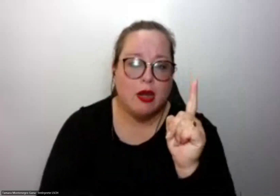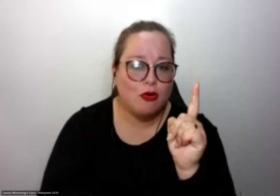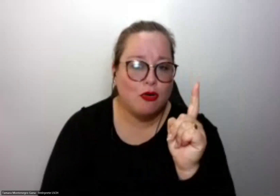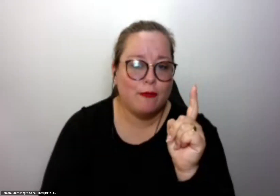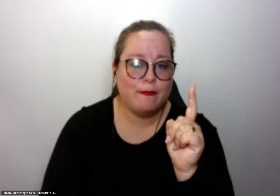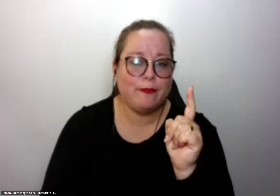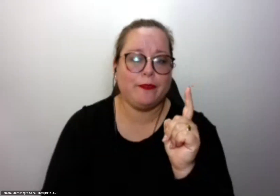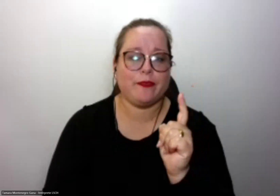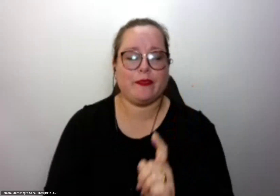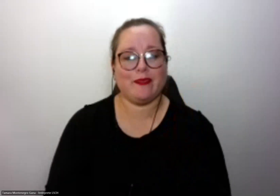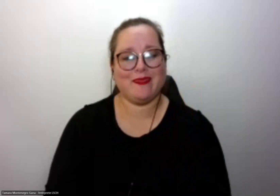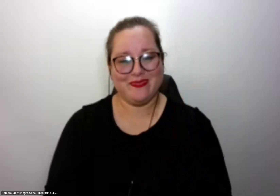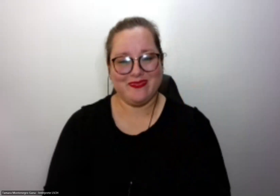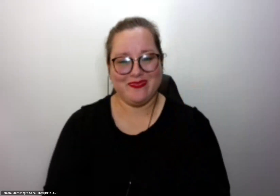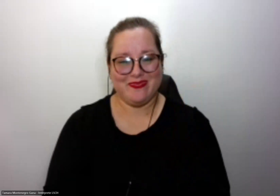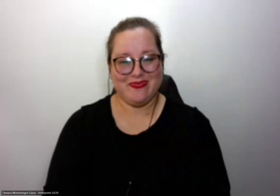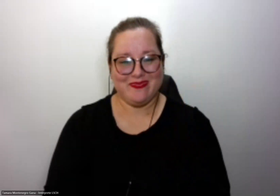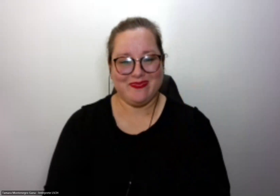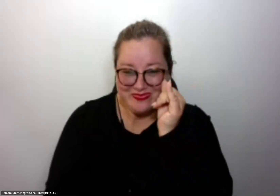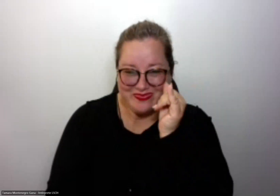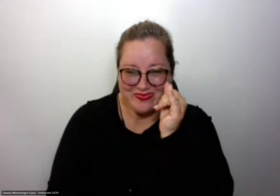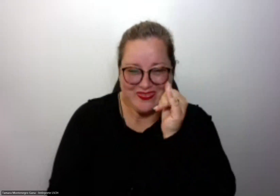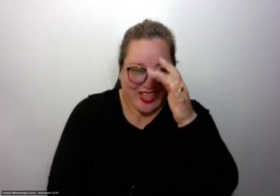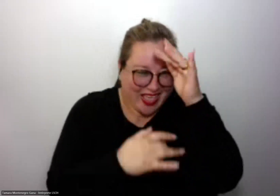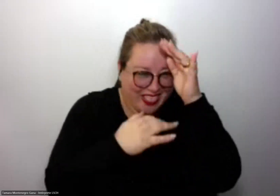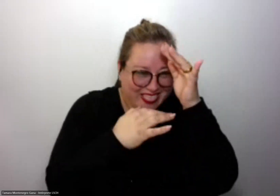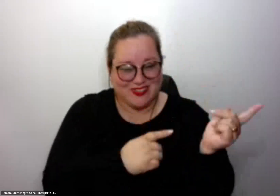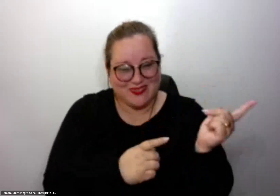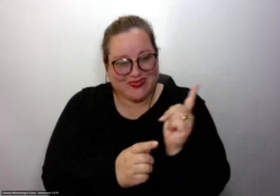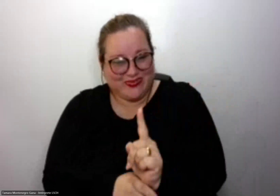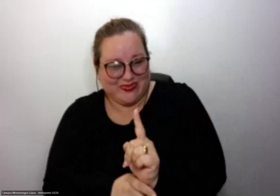perdonen, está mi gatita por ahí,